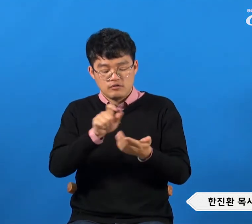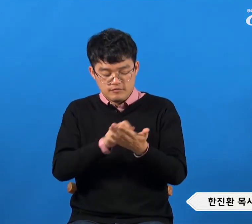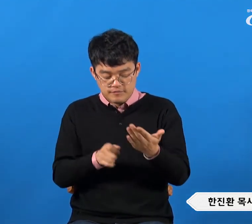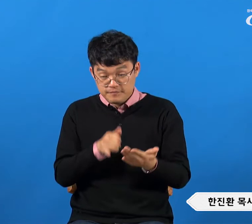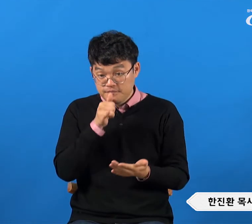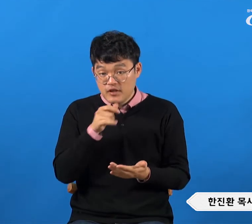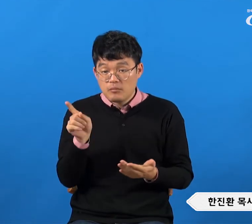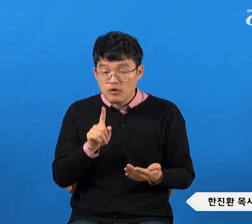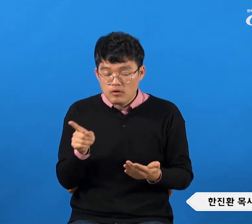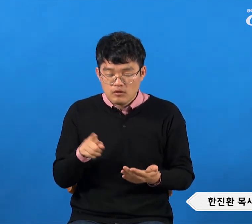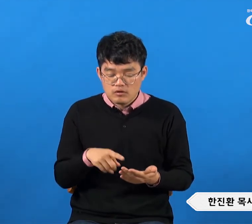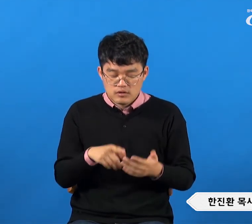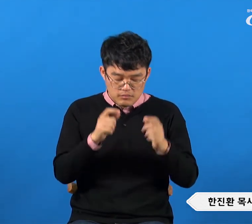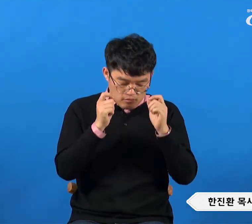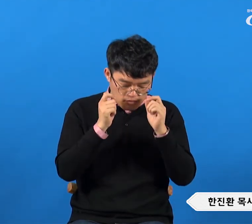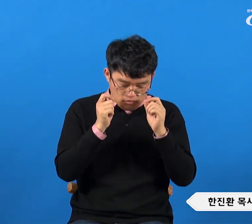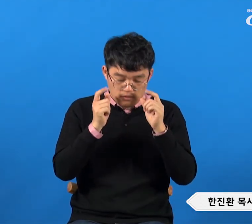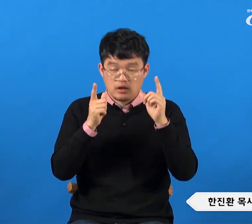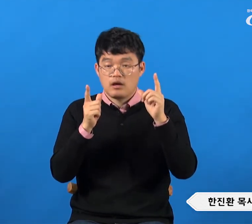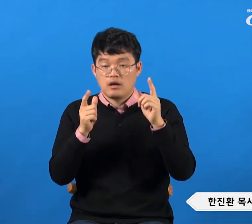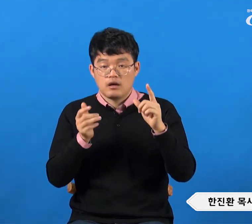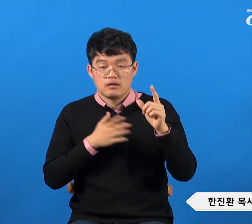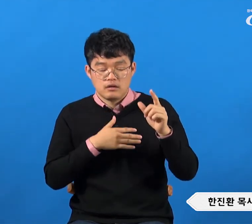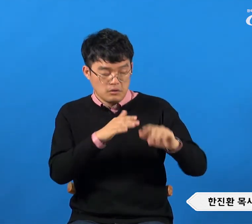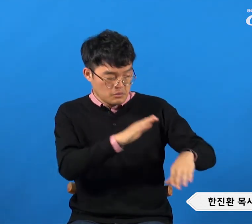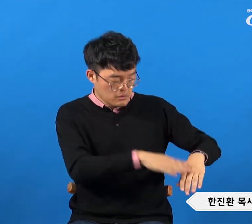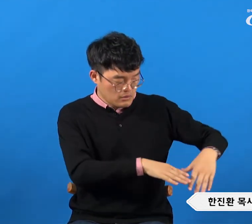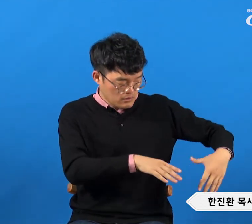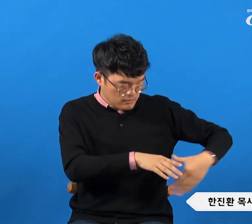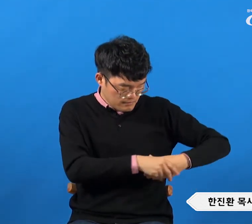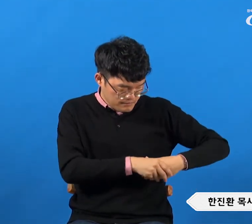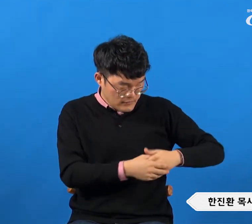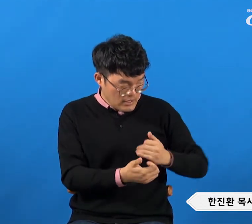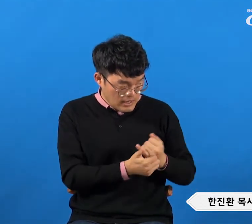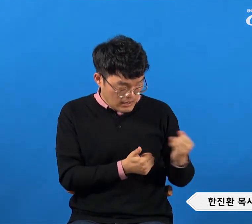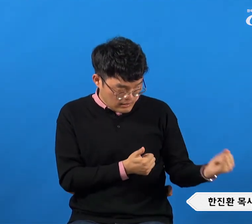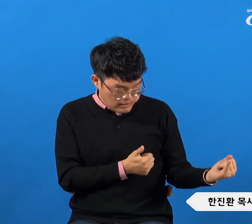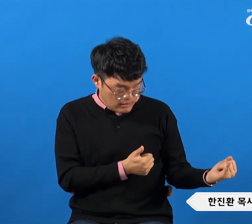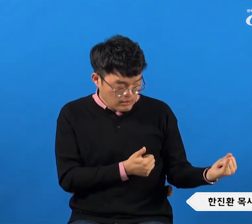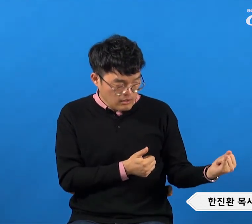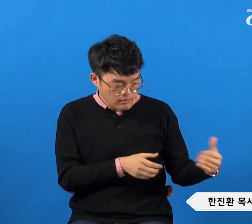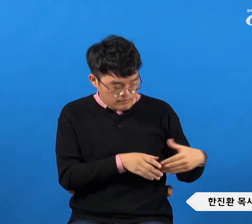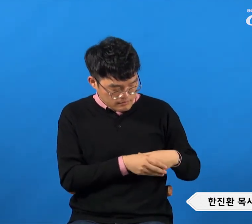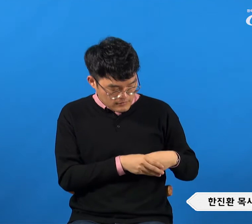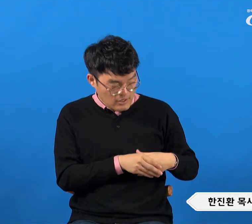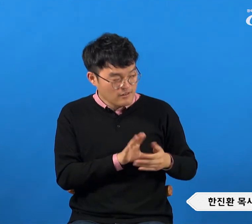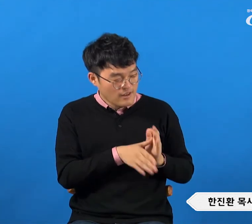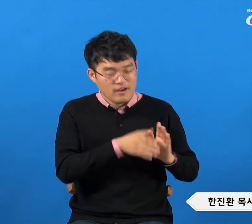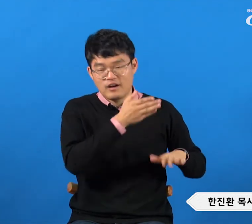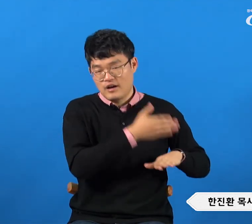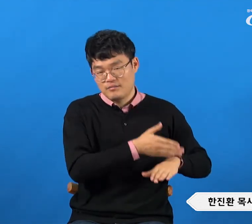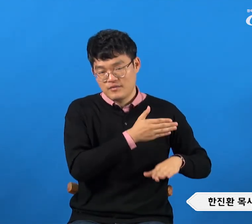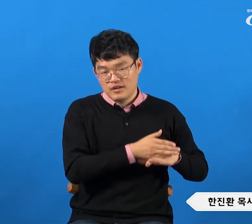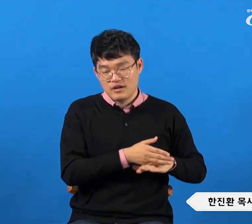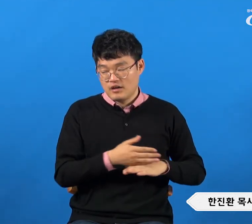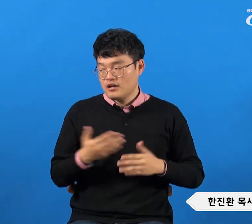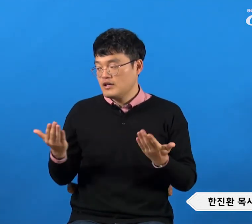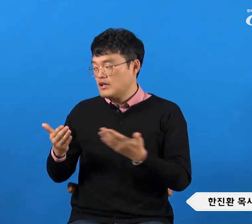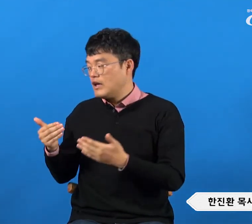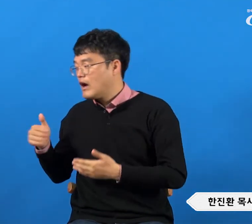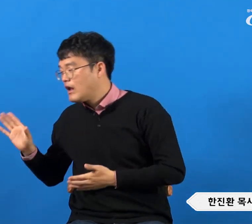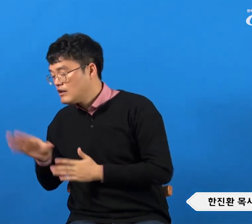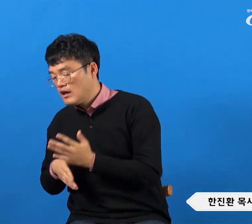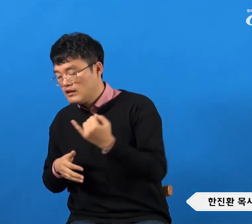잠에서 깨 내 손을 잡고 있는 아내의 손길이 느껴질 때, 출근길에 아빠 몇 시에 와 하고 딸이 물어줄